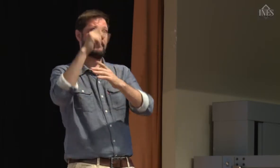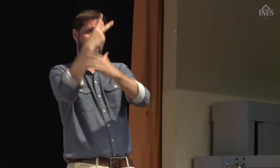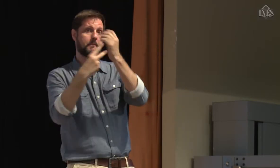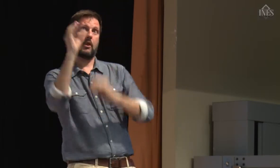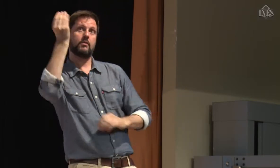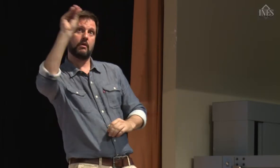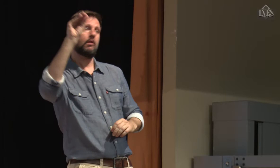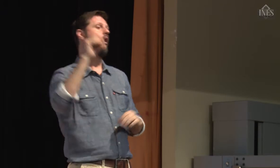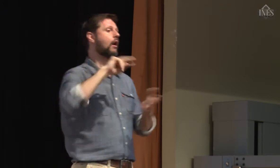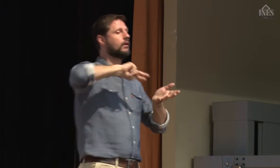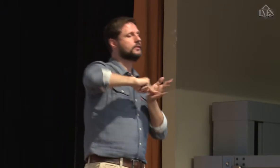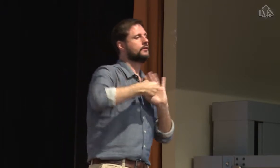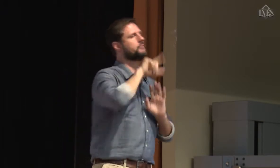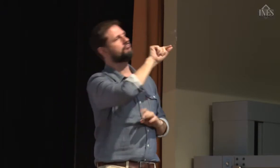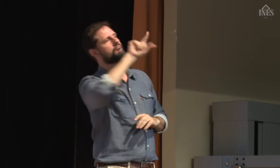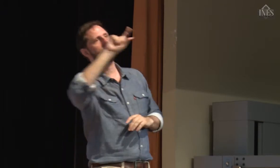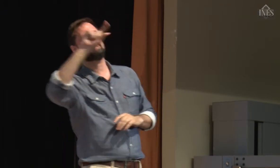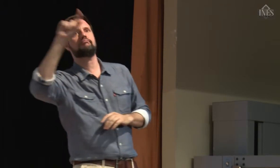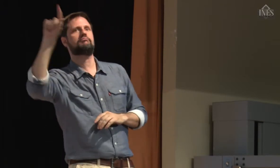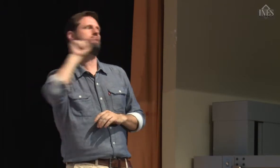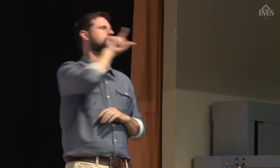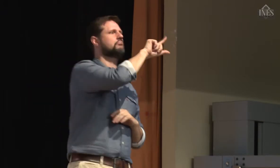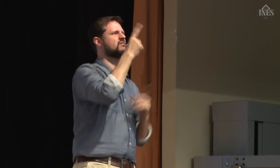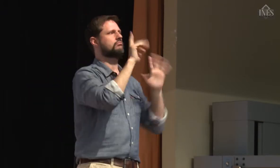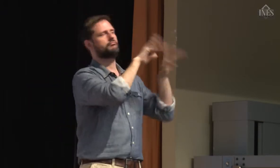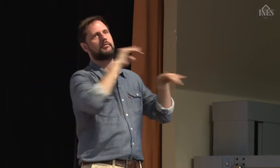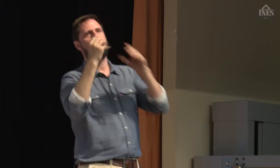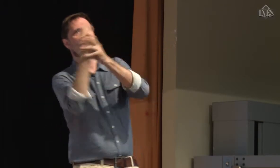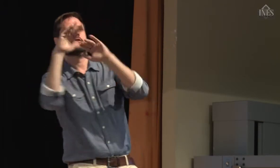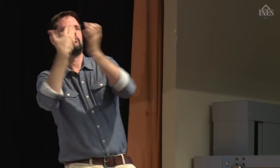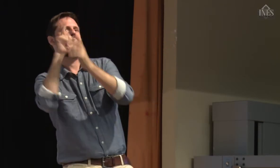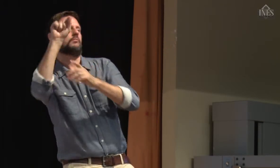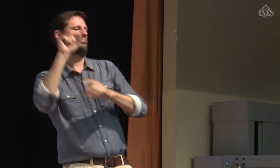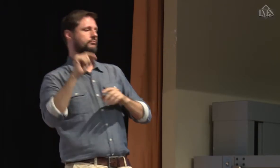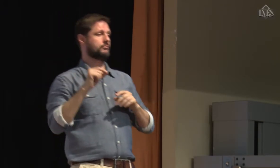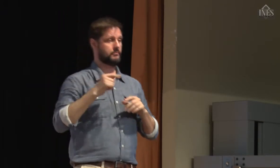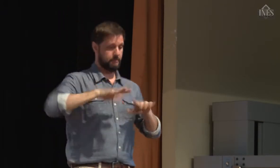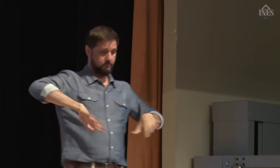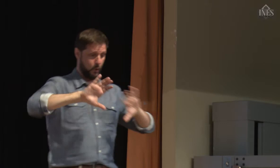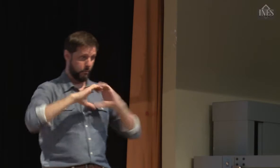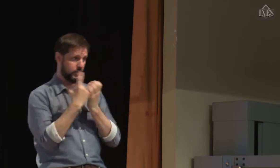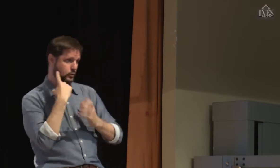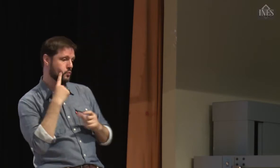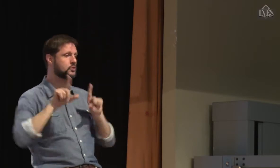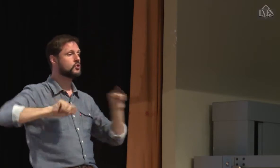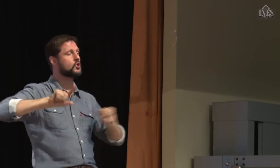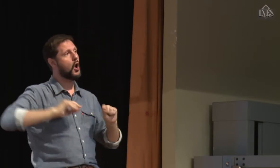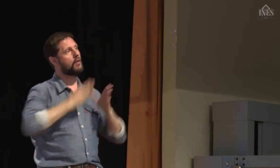escolher? Então, tem que se colocar também a possibilidade de eu escolher escolas bilíngues também. É importante